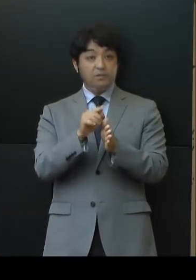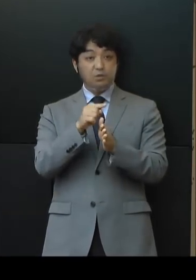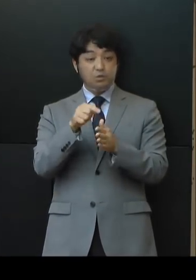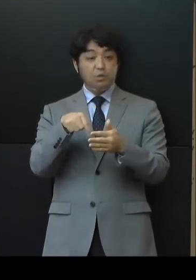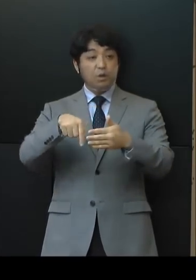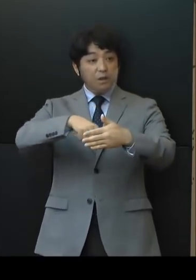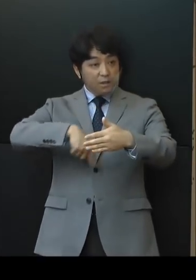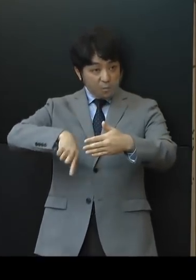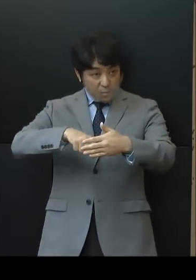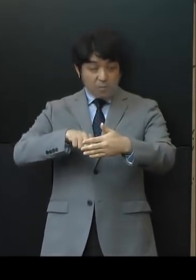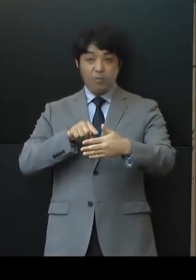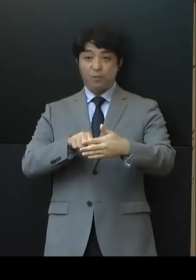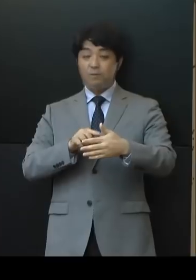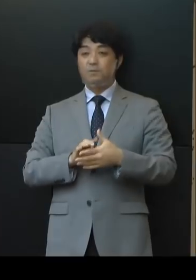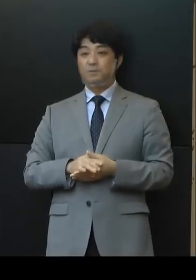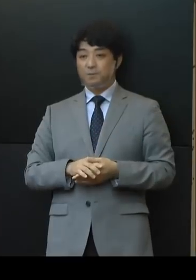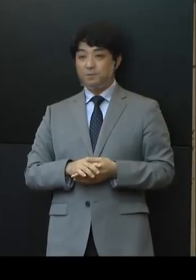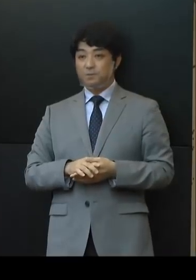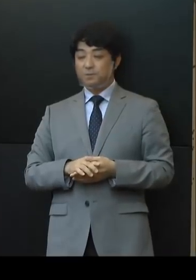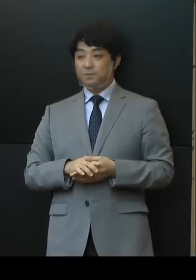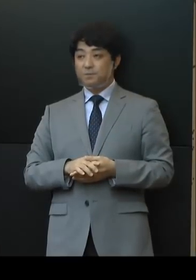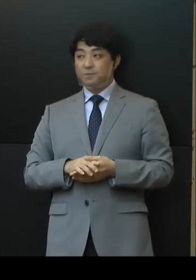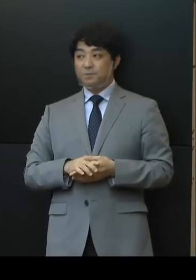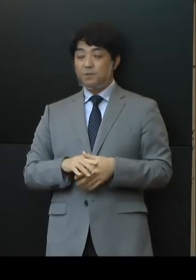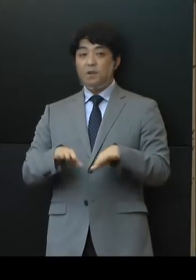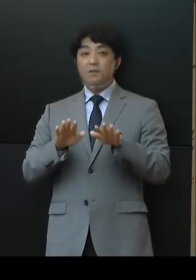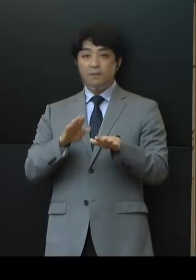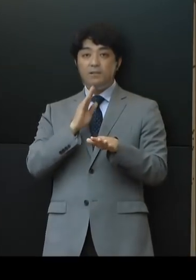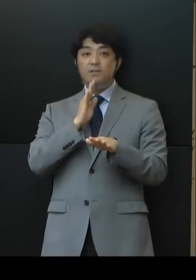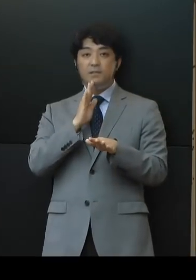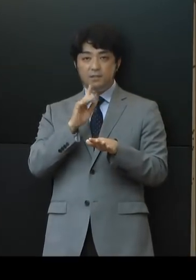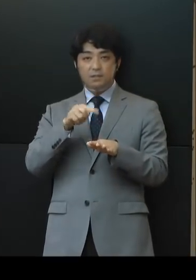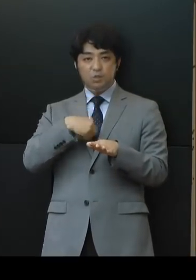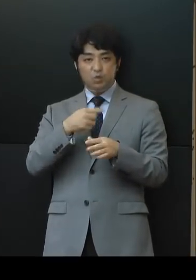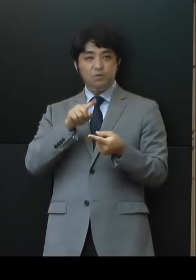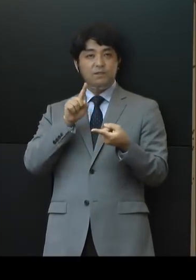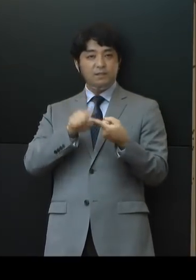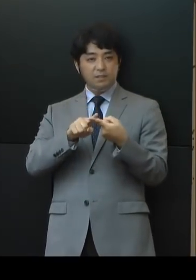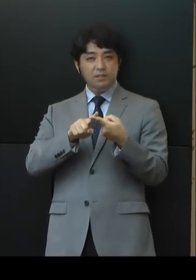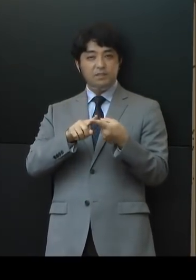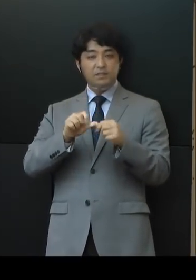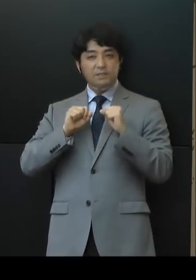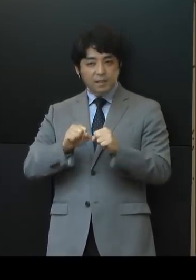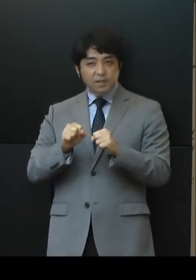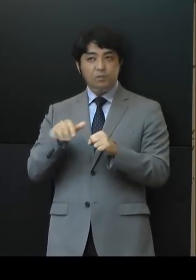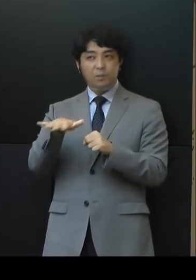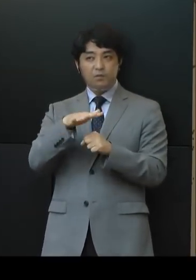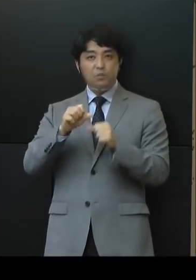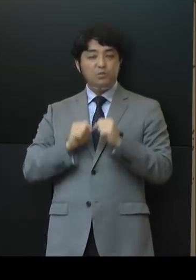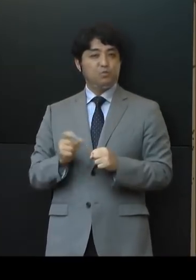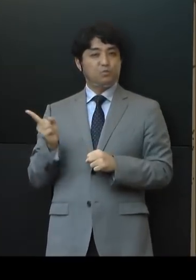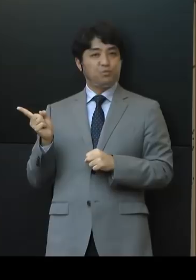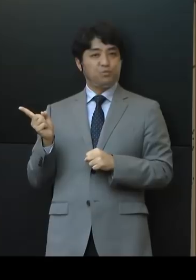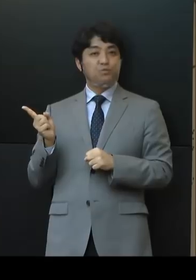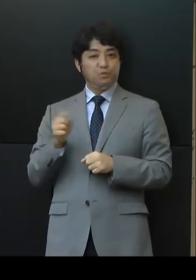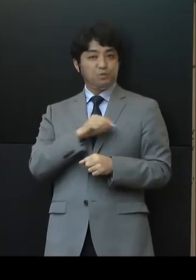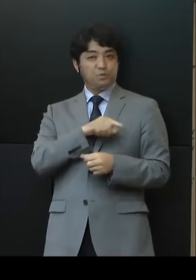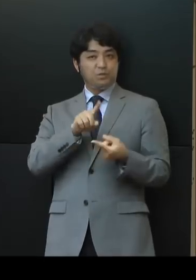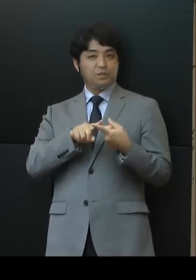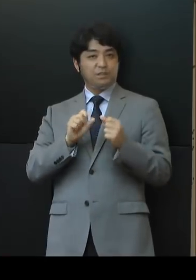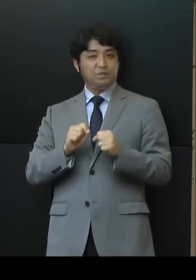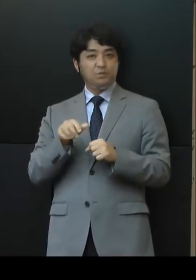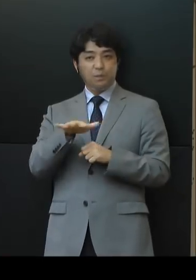ですね、すでにもう自主的に取り組んでいらっしゃる方々もいますが、あえて県の方とし